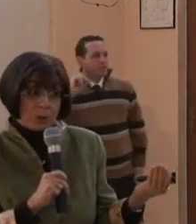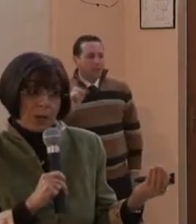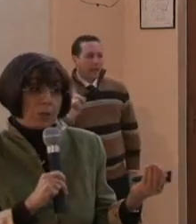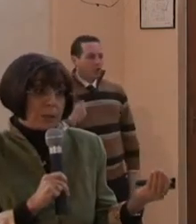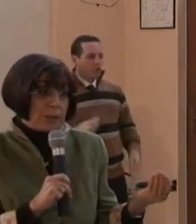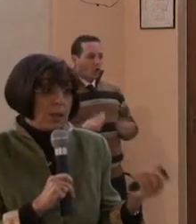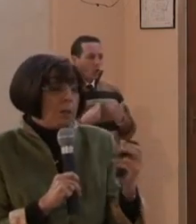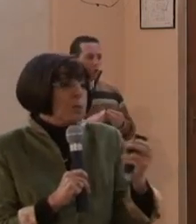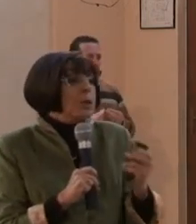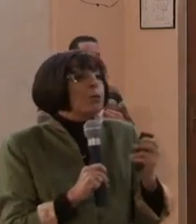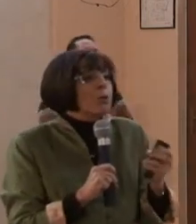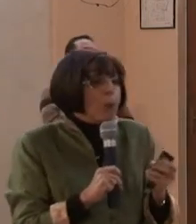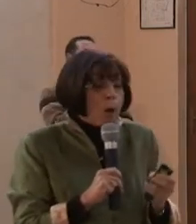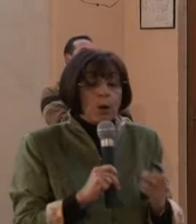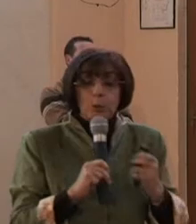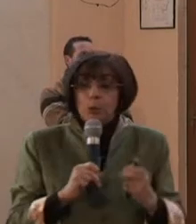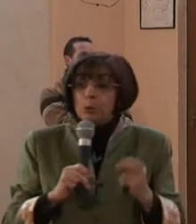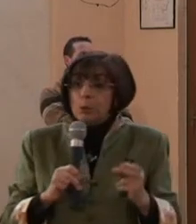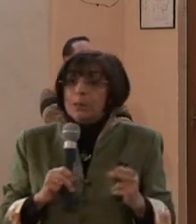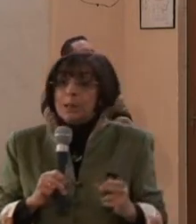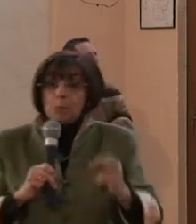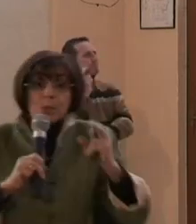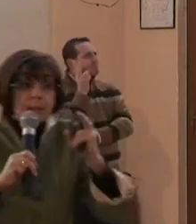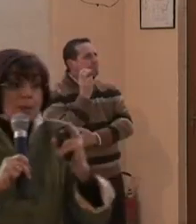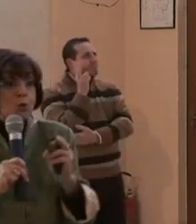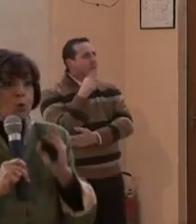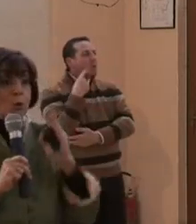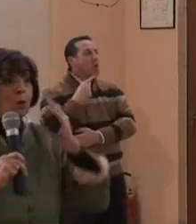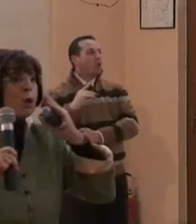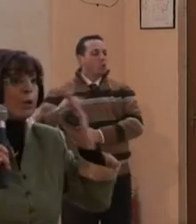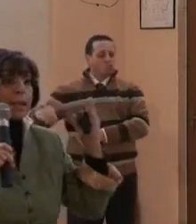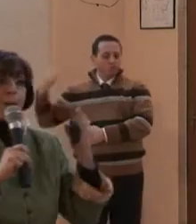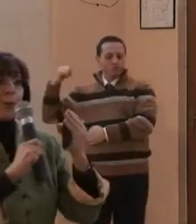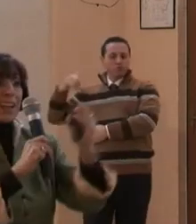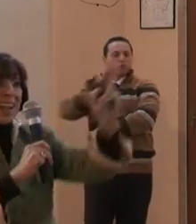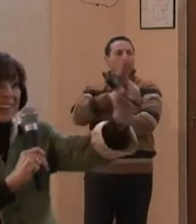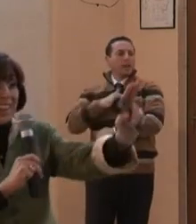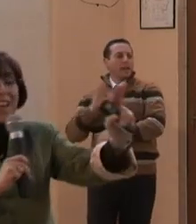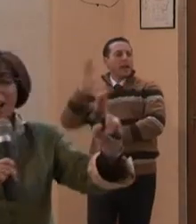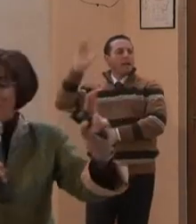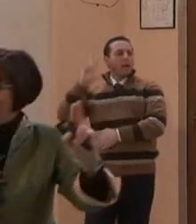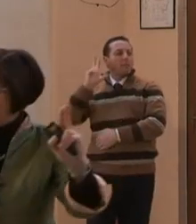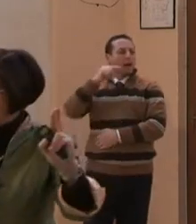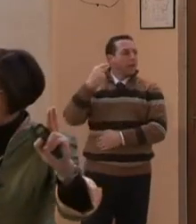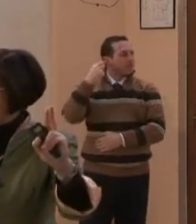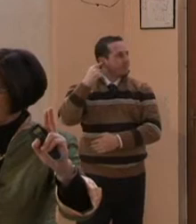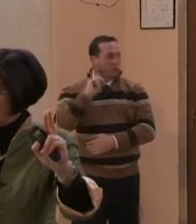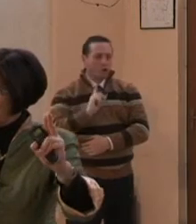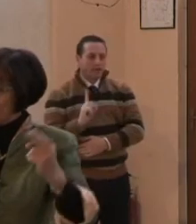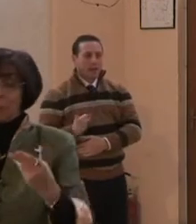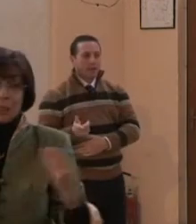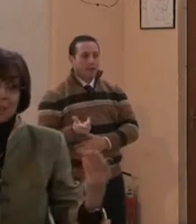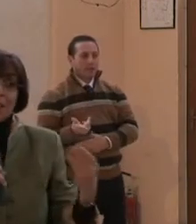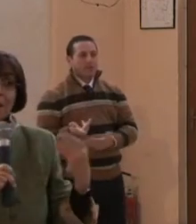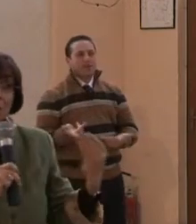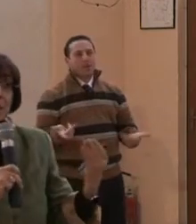modo. Quindi il bambino non può tutto il tempo stare solo con le orecchie collegate al maestro, no?